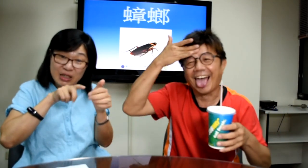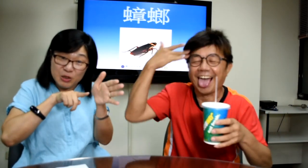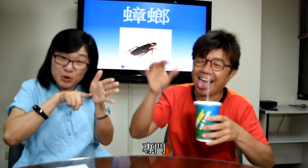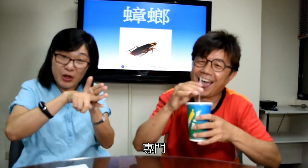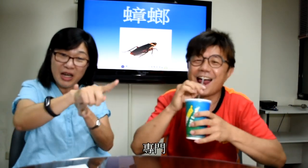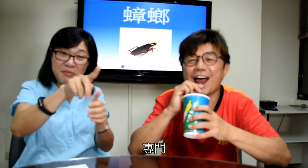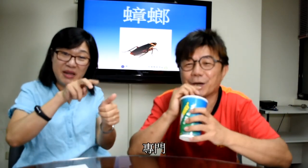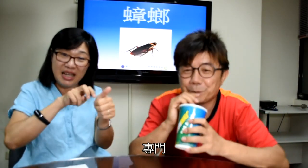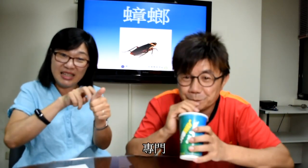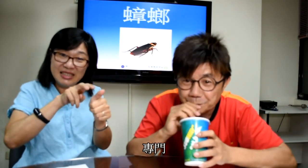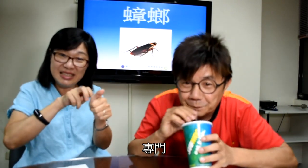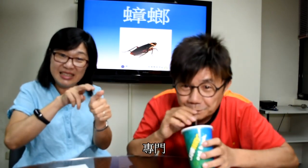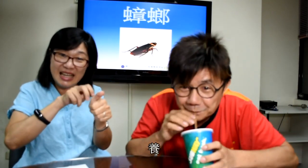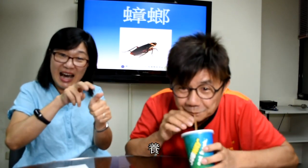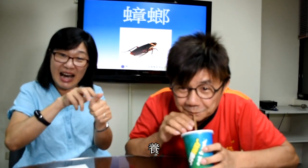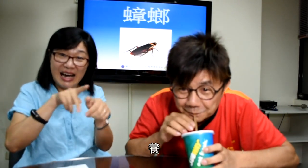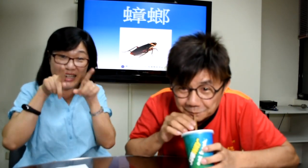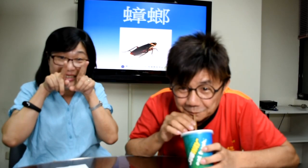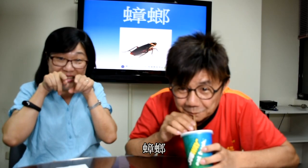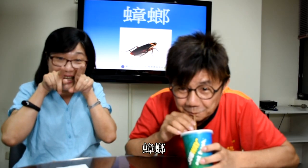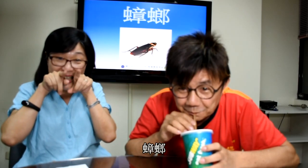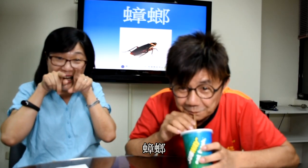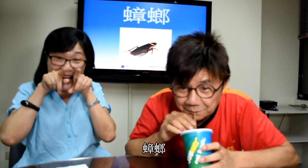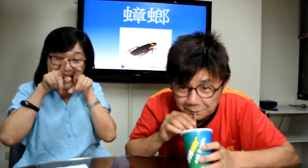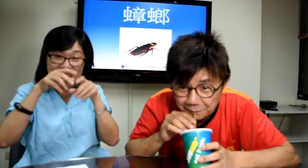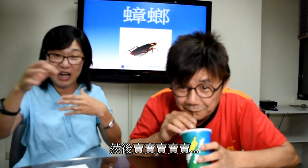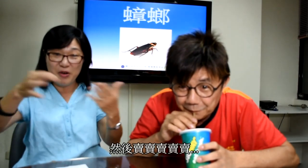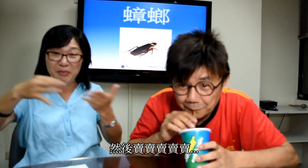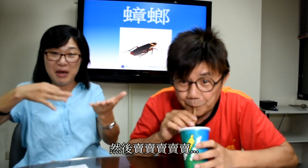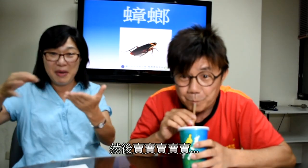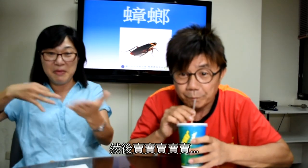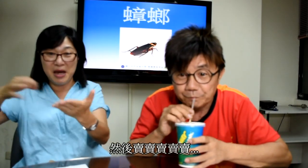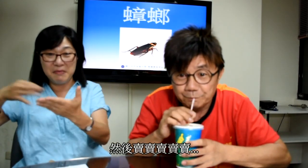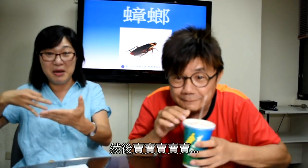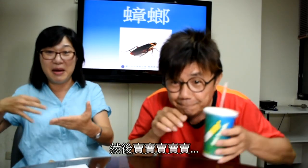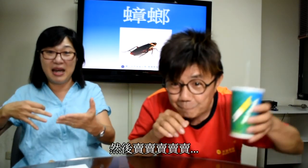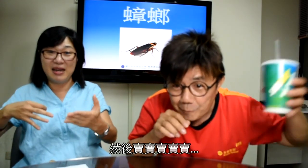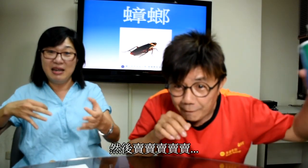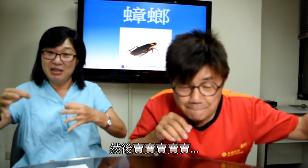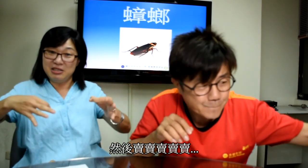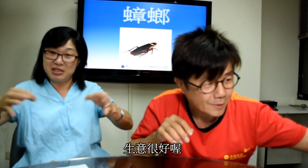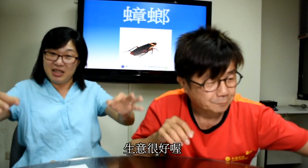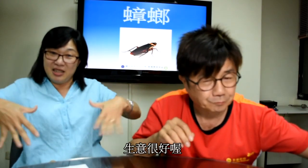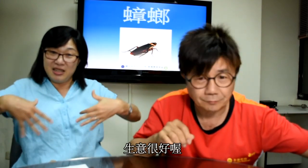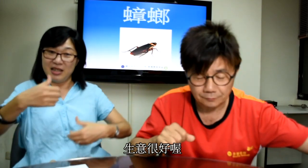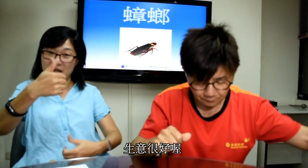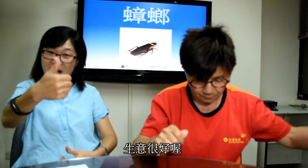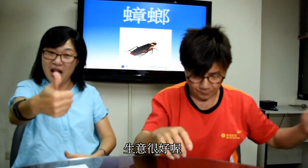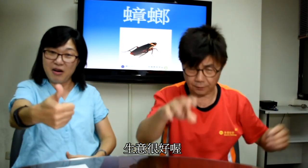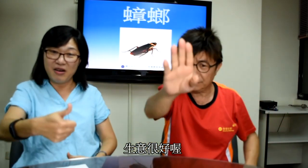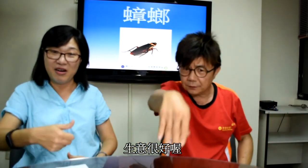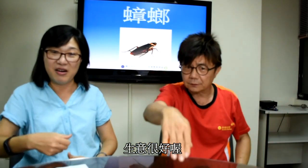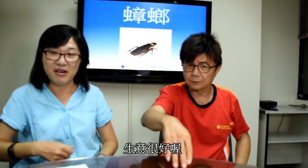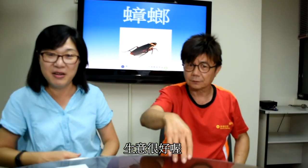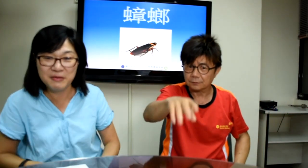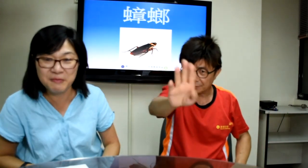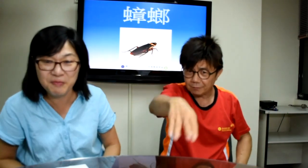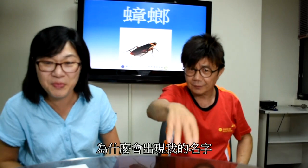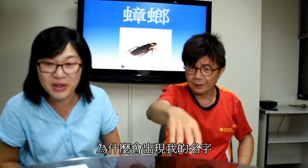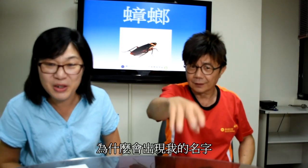专门养蟑螂，然后卖， 生意很好哦。为